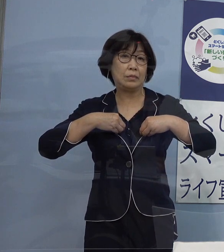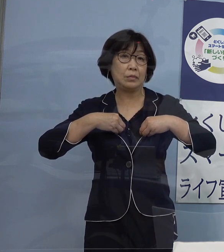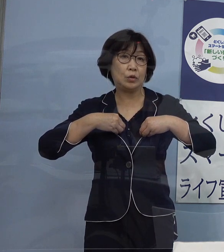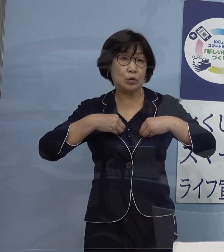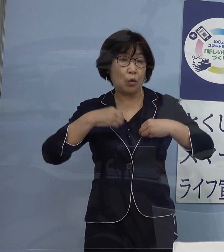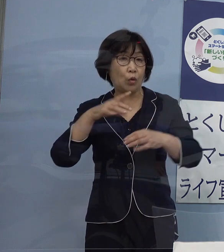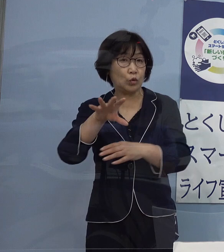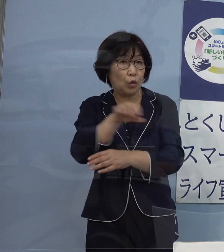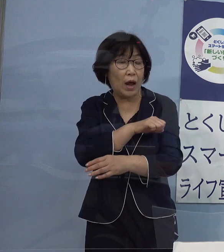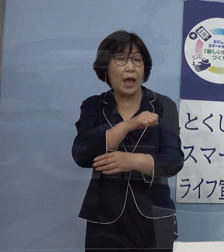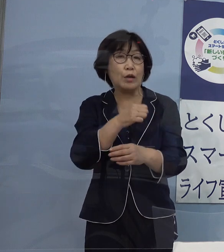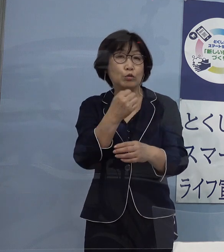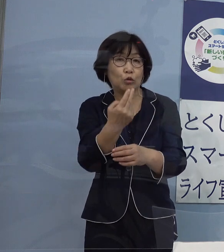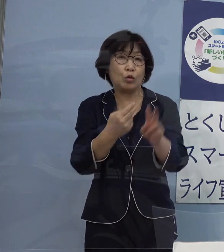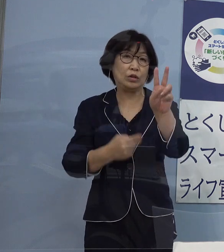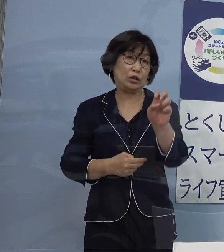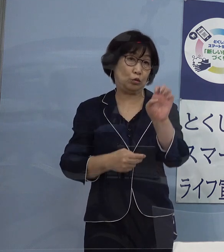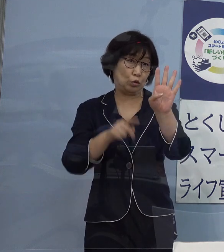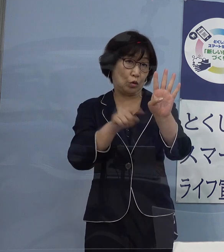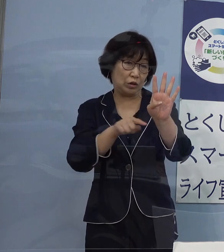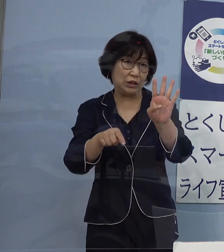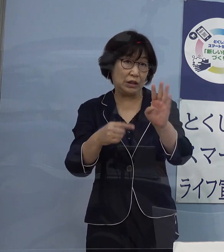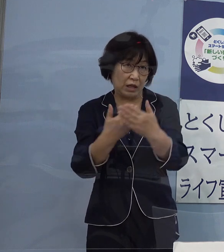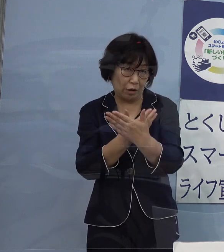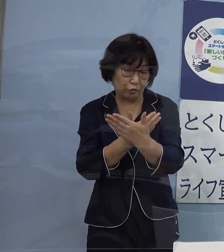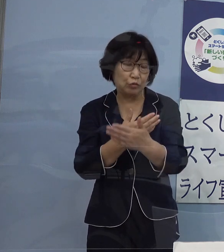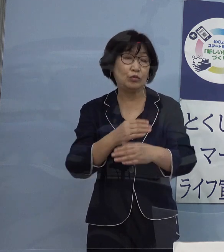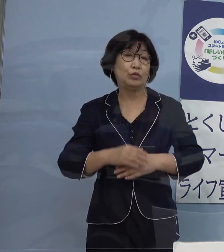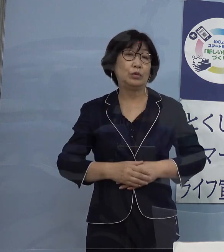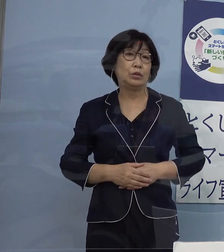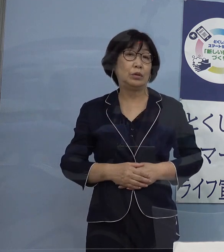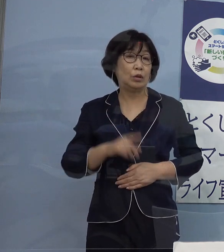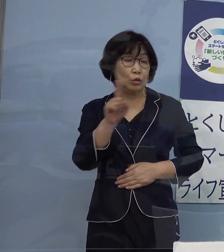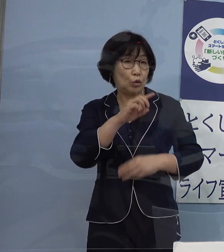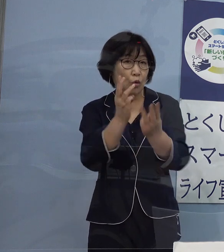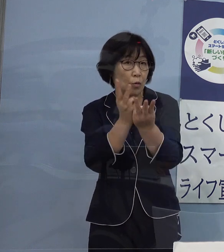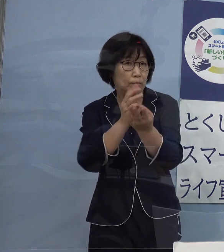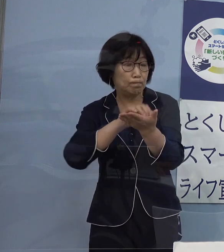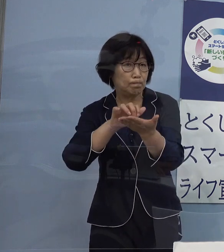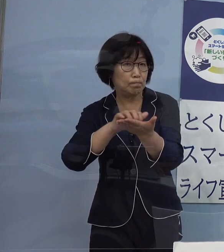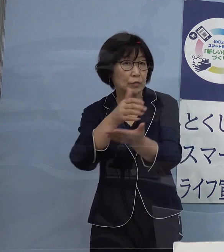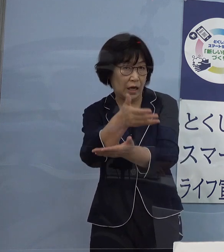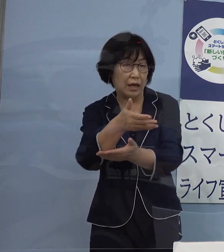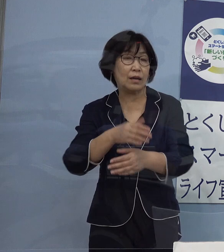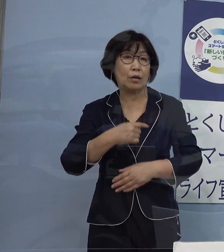けど、まあ、そこのところの捉え方ちょっと我々としても23にしてるかな。